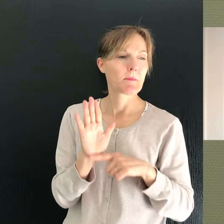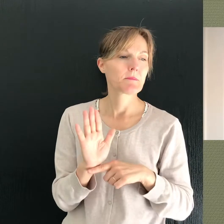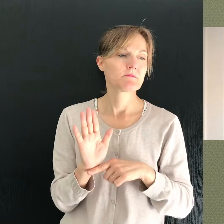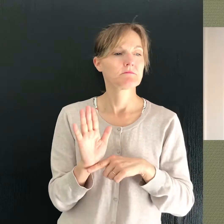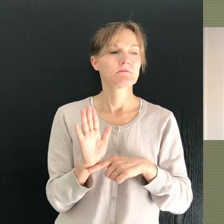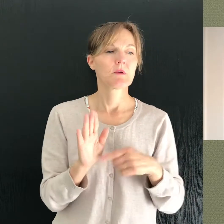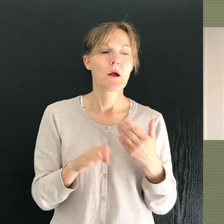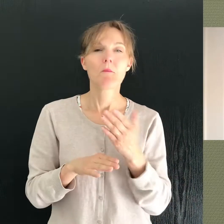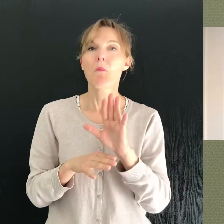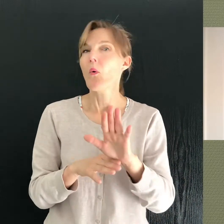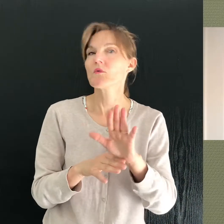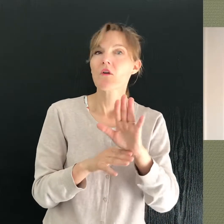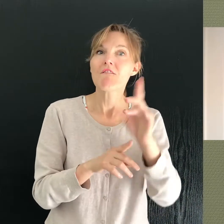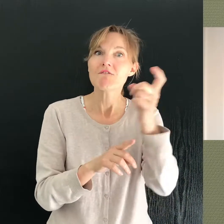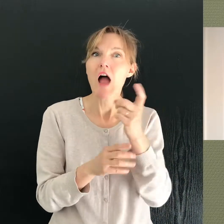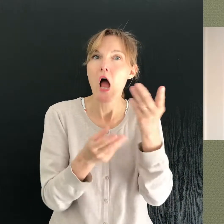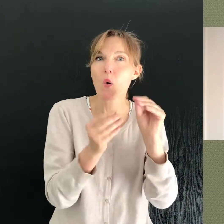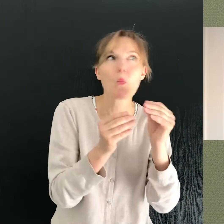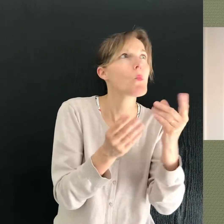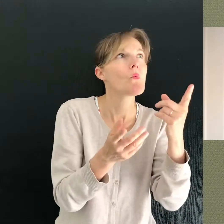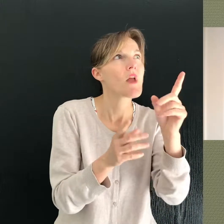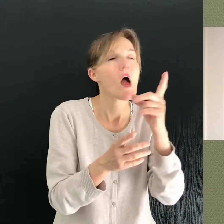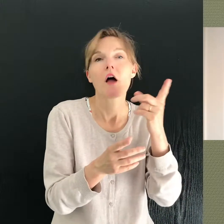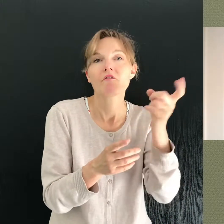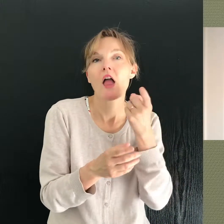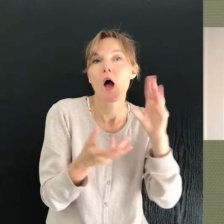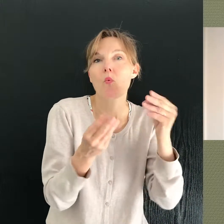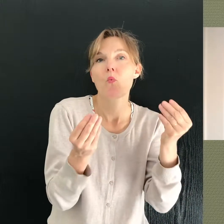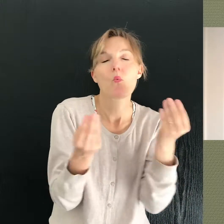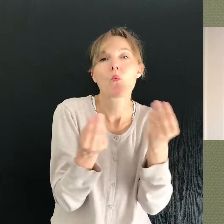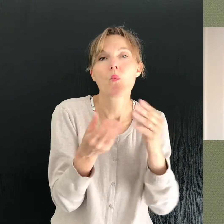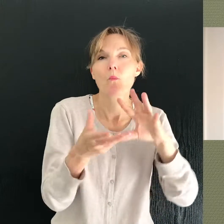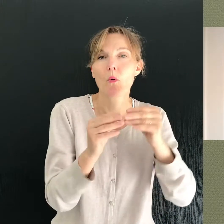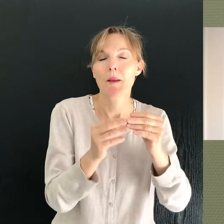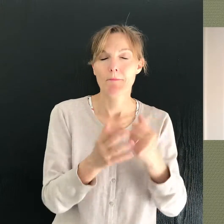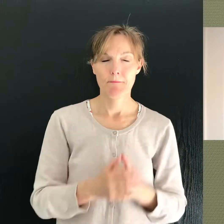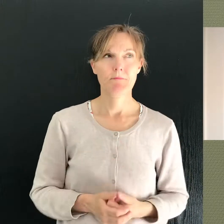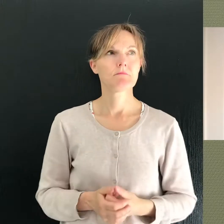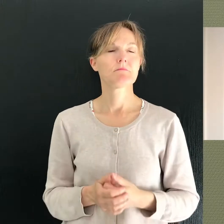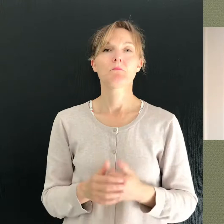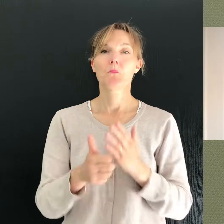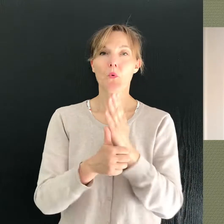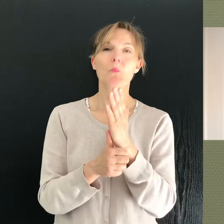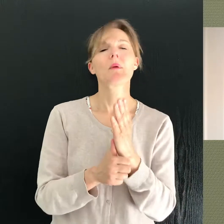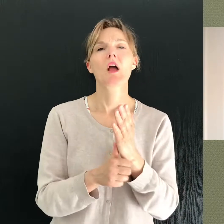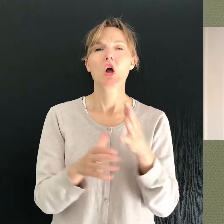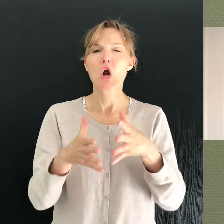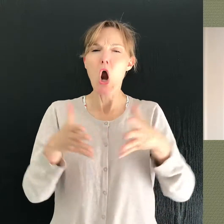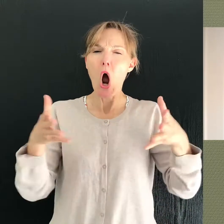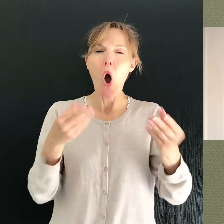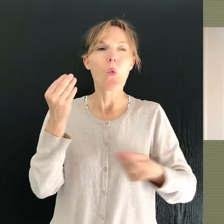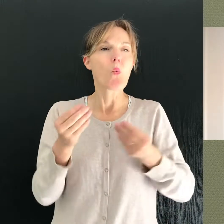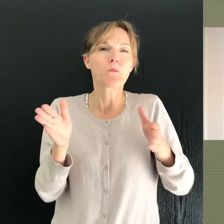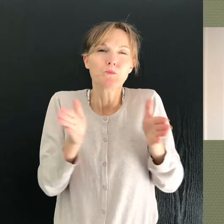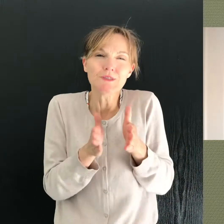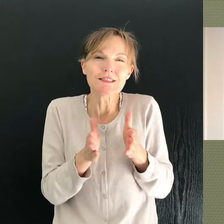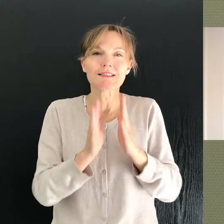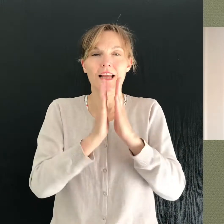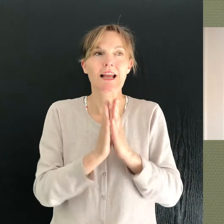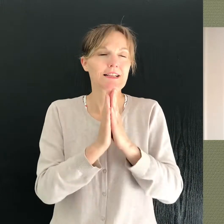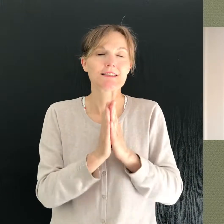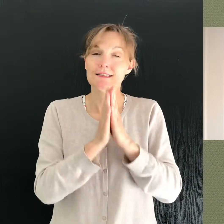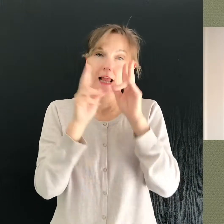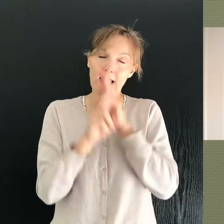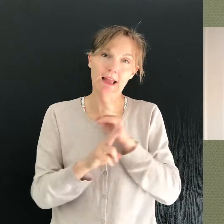pouvant être les causes de ces perturbations. Tout d'abord, la taille de l'Église n'a rien à voir avec ce type de situation,